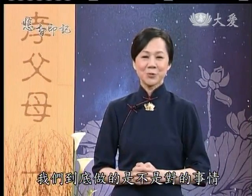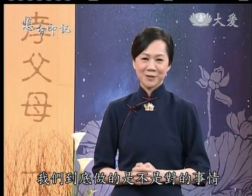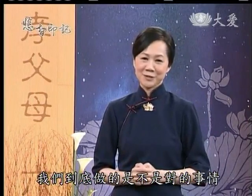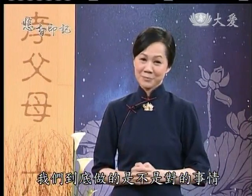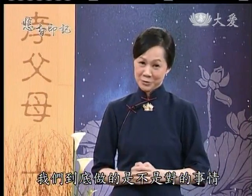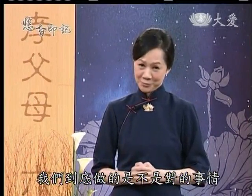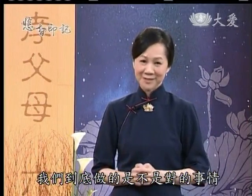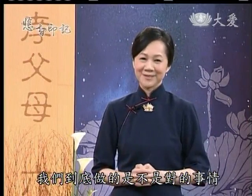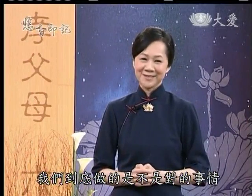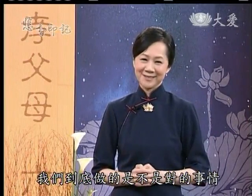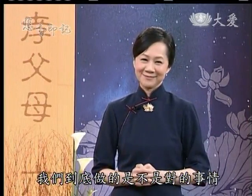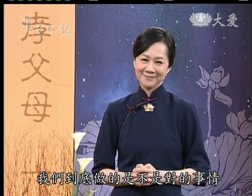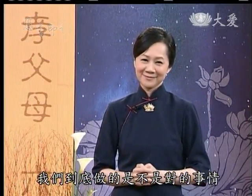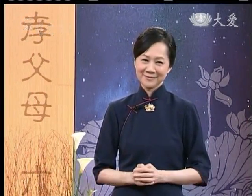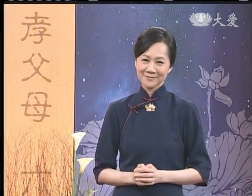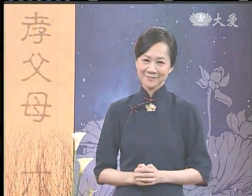做的是不是对的事情。